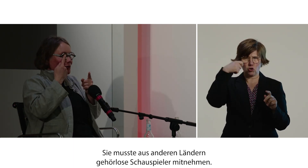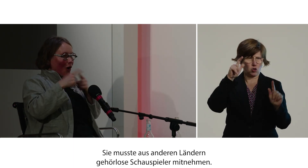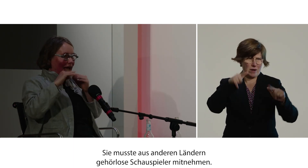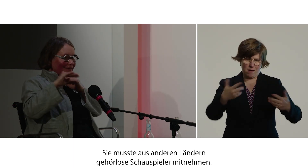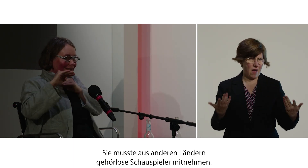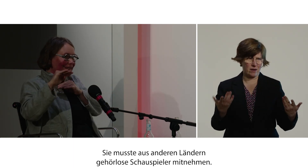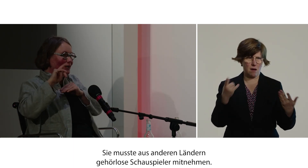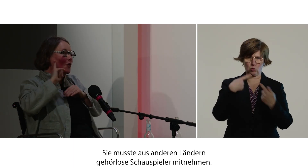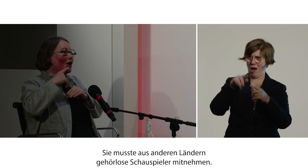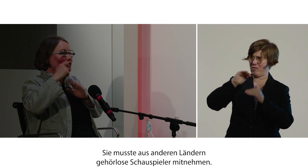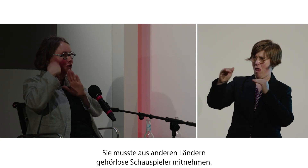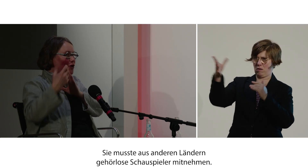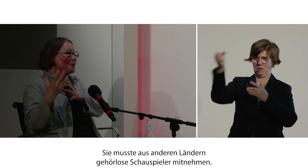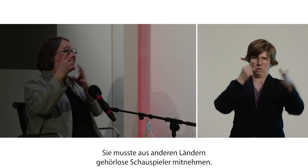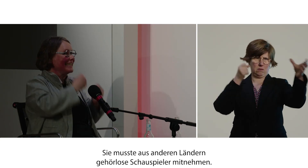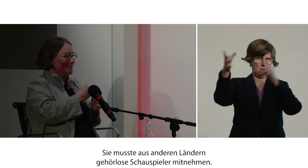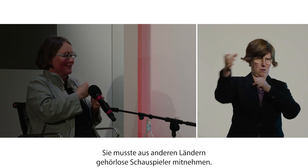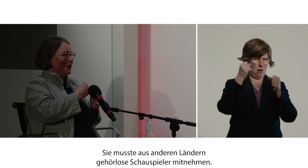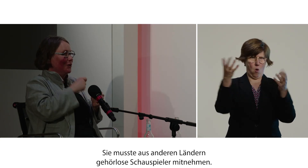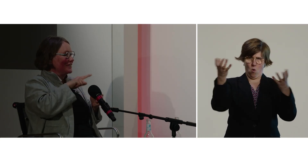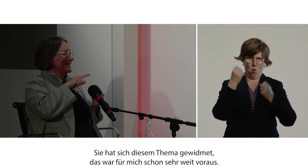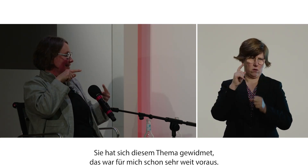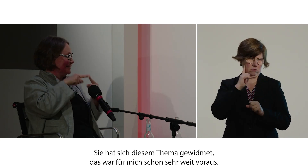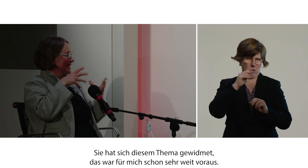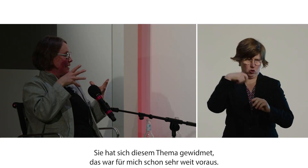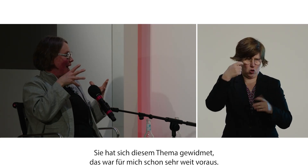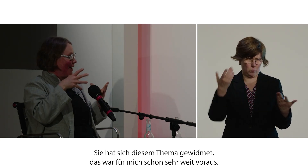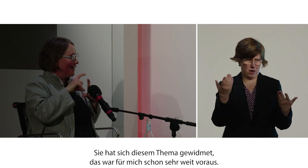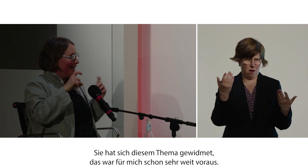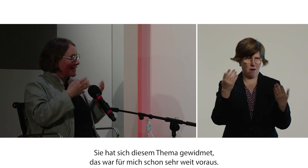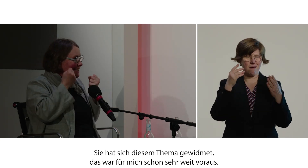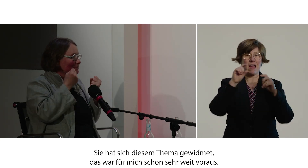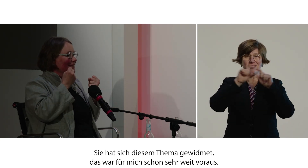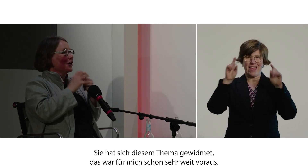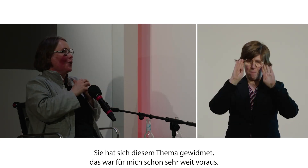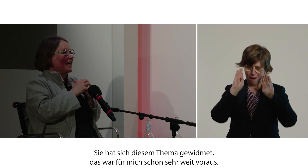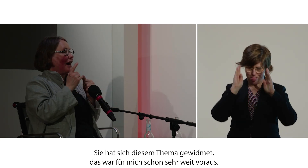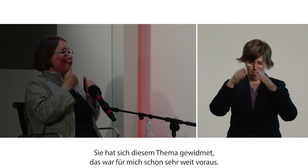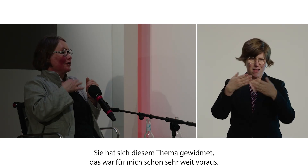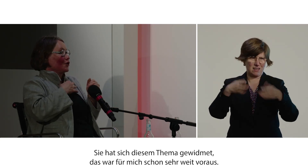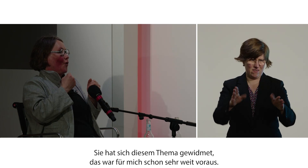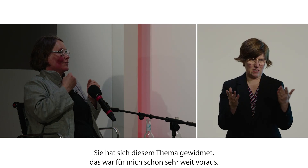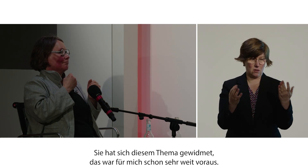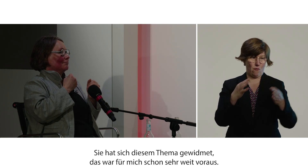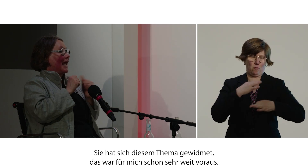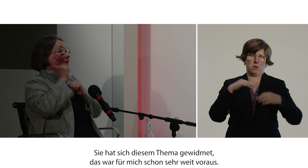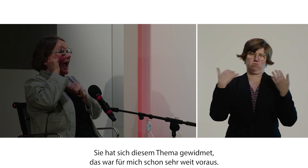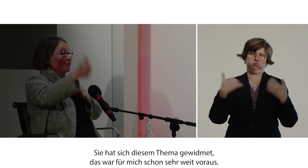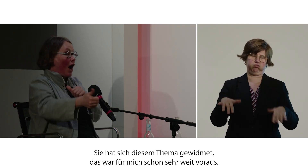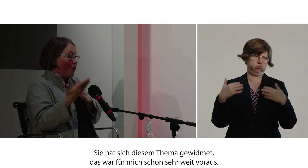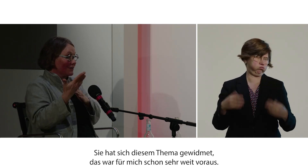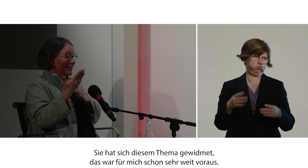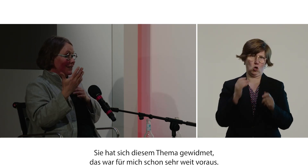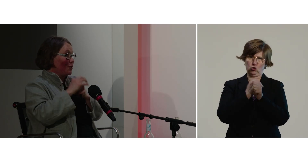haben. Die musste aus anderen Ländern gehörlose Schauspieler mitnehmen. Und sie hat sich diesem Thema gewidmet und das war für mich schon sehr